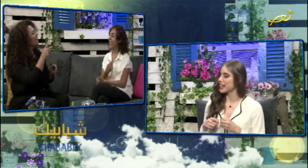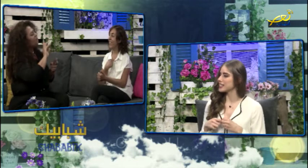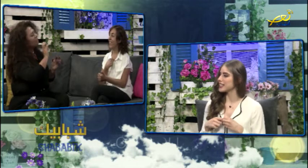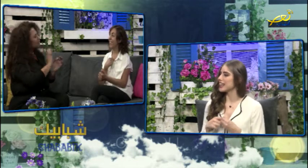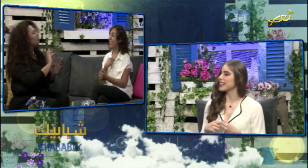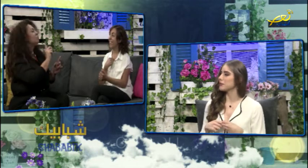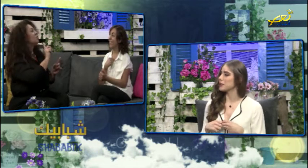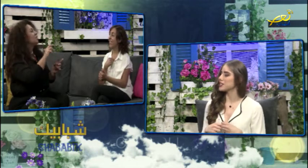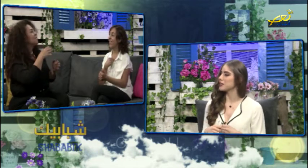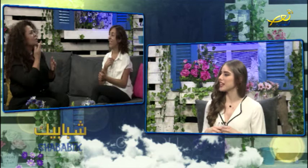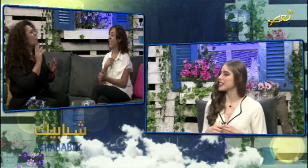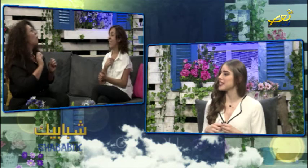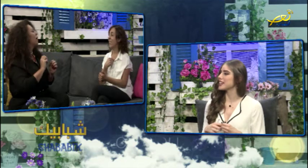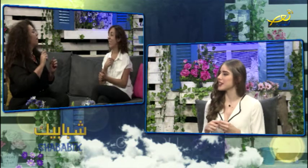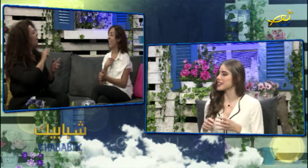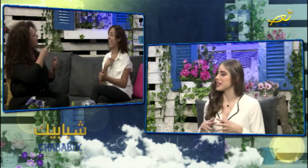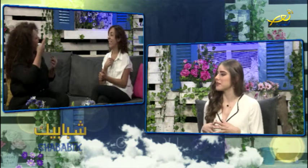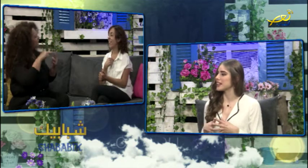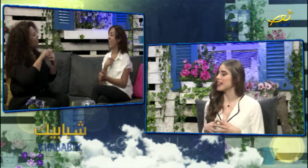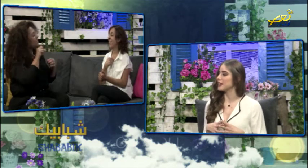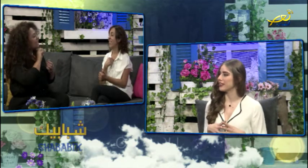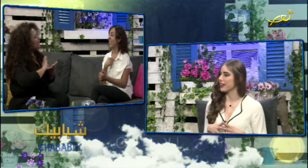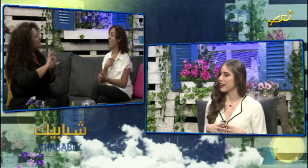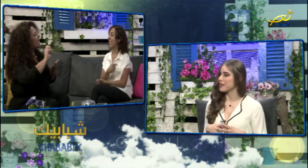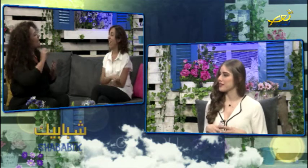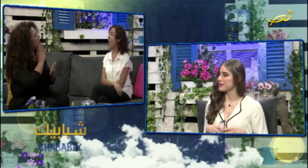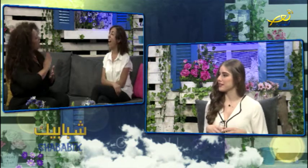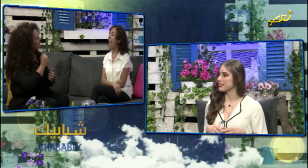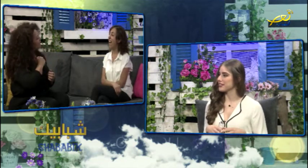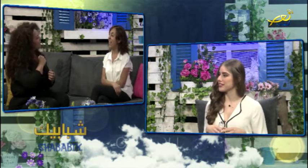شيء تاني بتوجهي لهم يا رسالة شخصية منك لألون؟